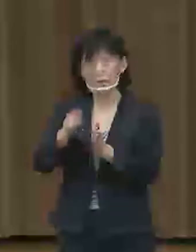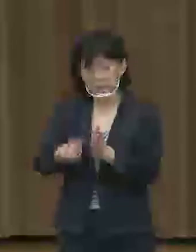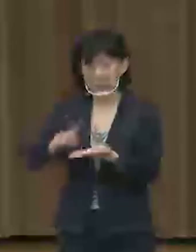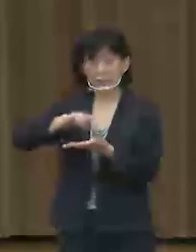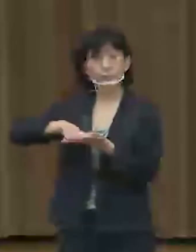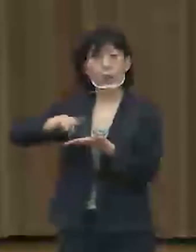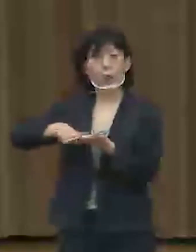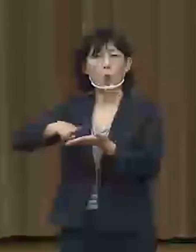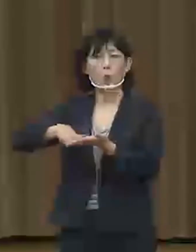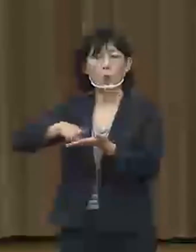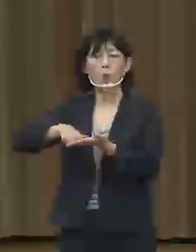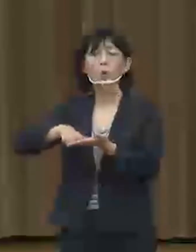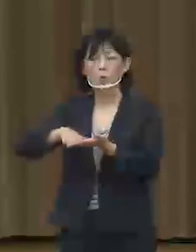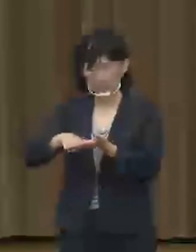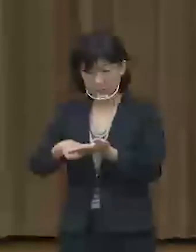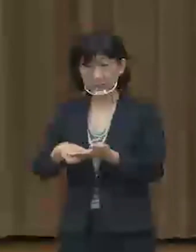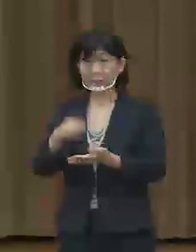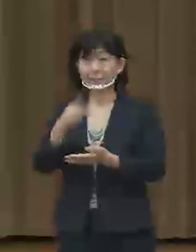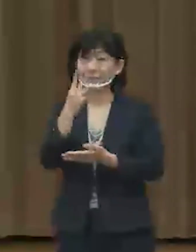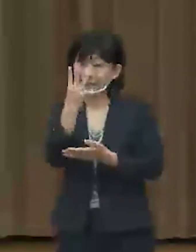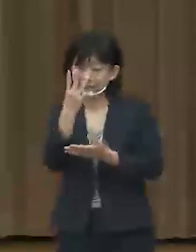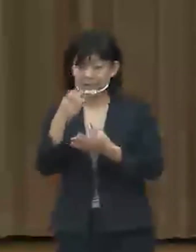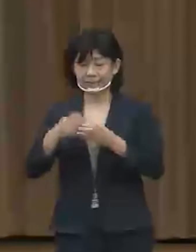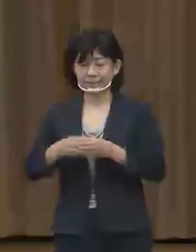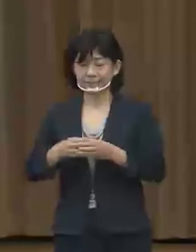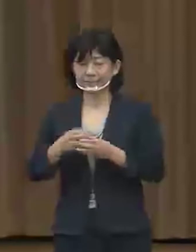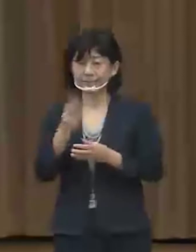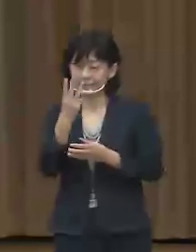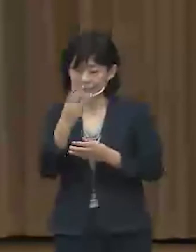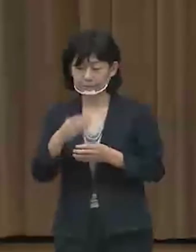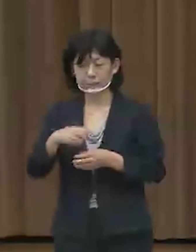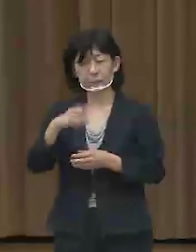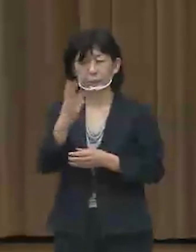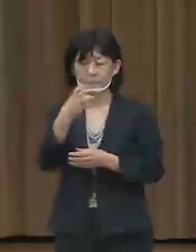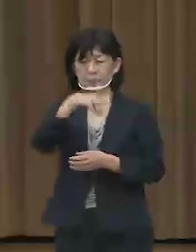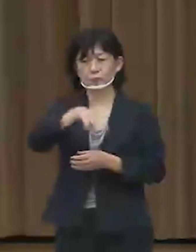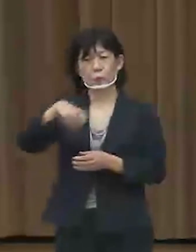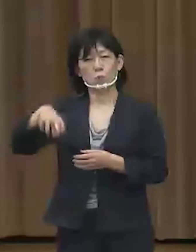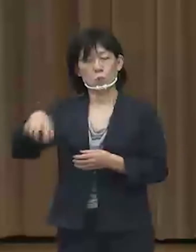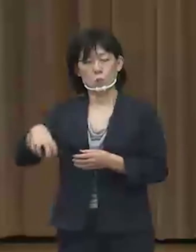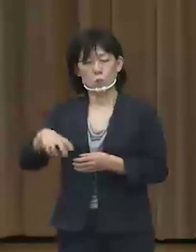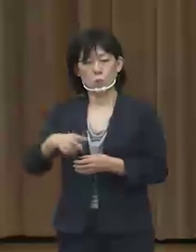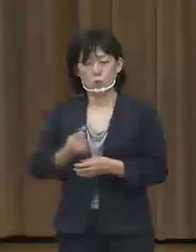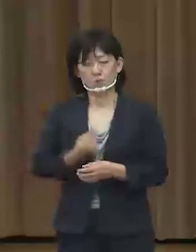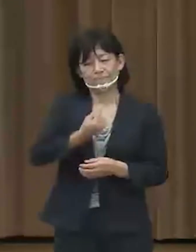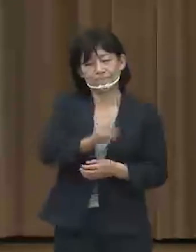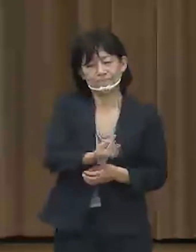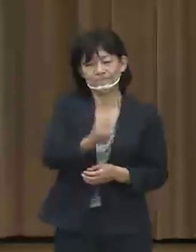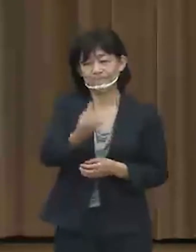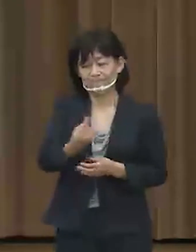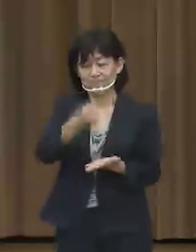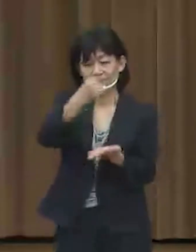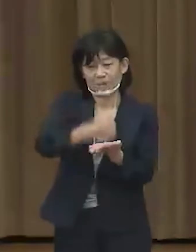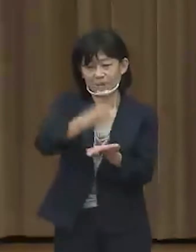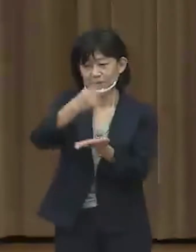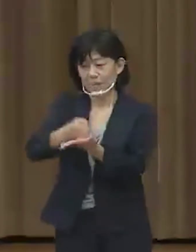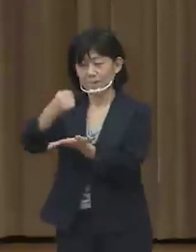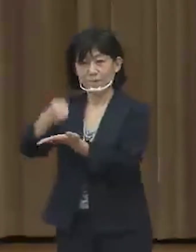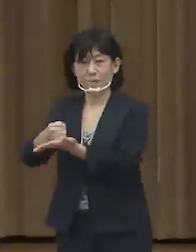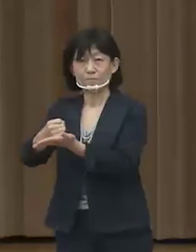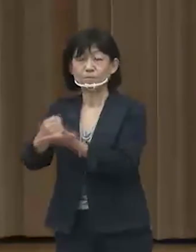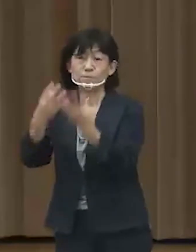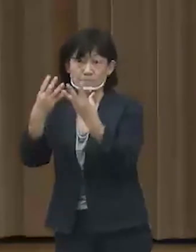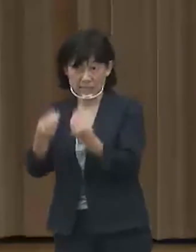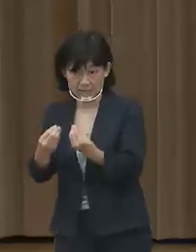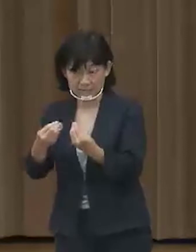を訪れた方、これは1回の旅行じゃなくても構いません。この中から抽選で300名の方